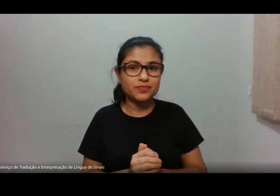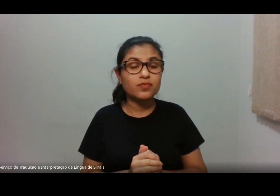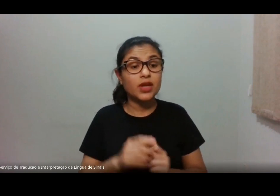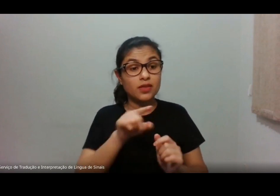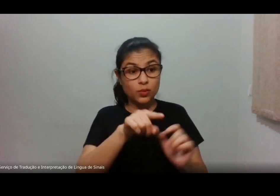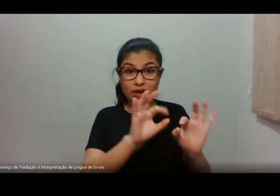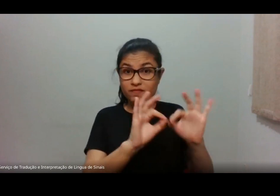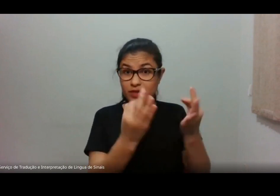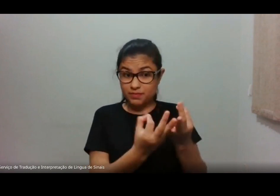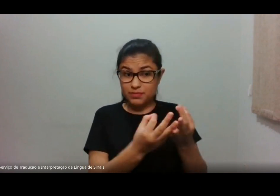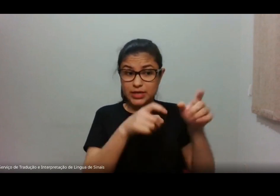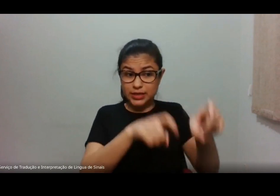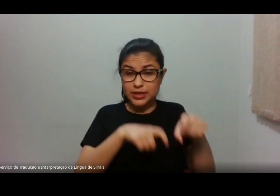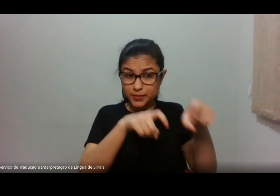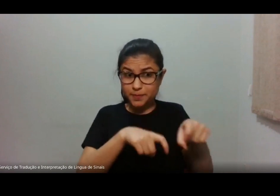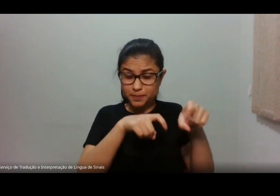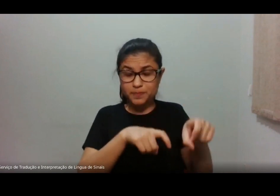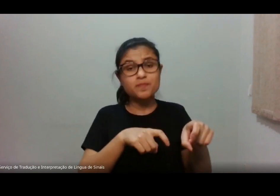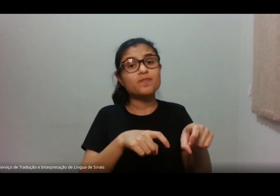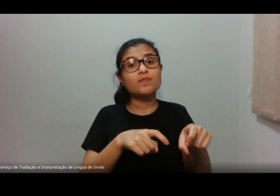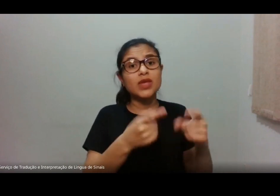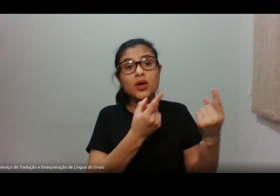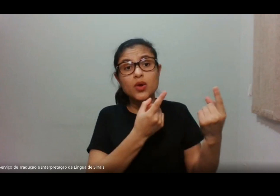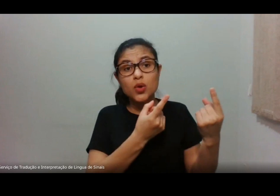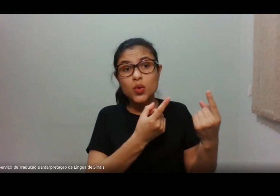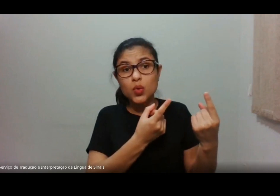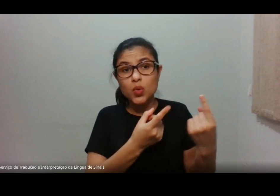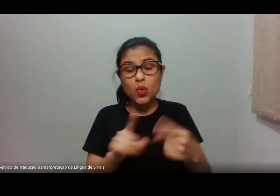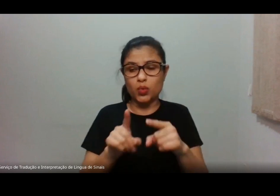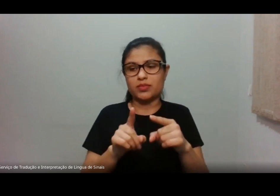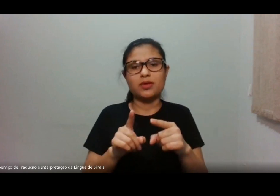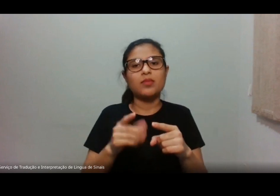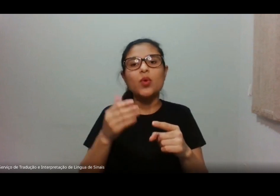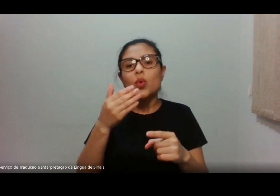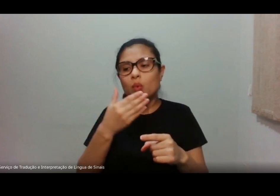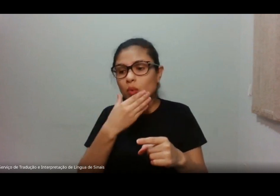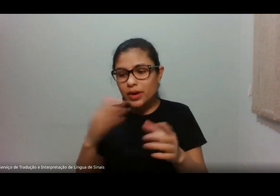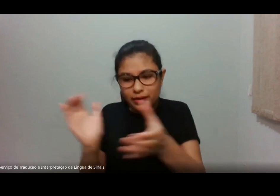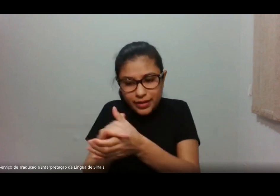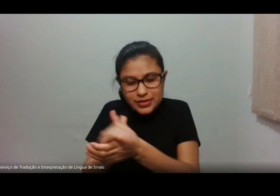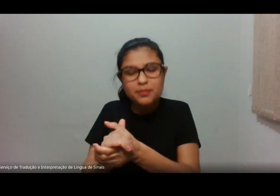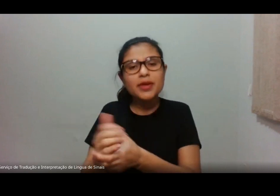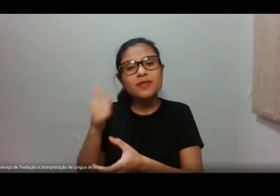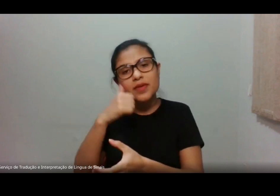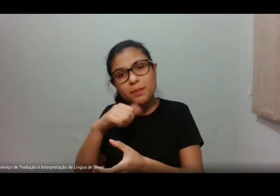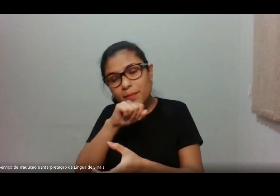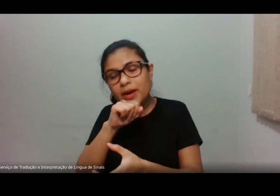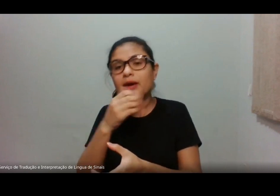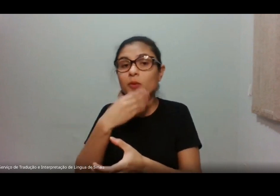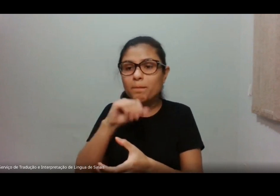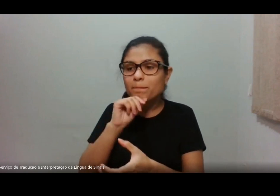Bom, e que esta família foi contra o seu casamento com seu pai, foi contra o casamento da mãe do Bourdieu com o pai do